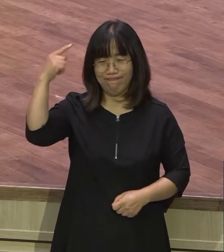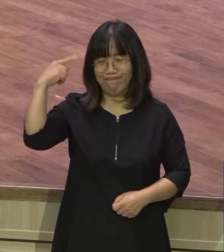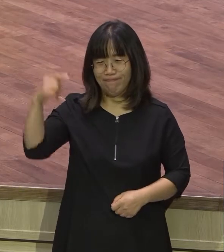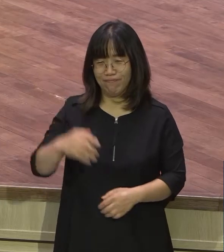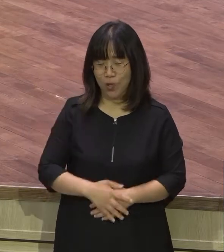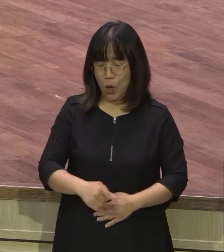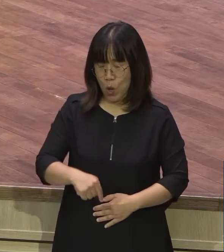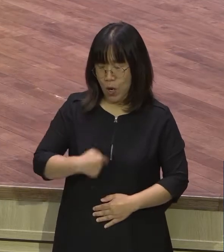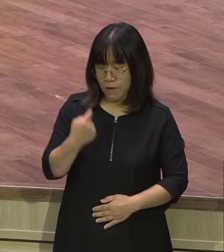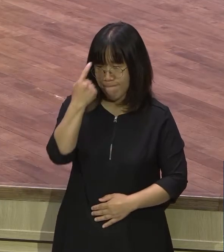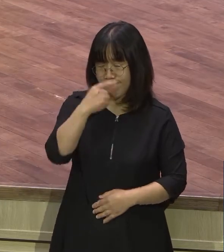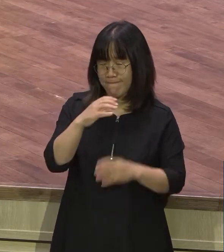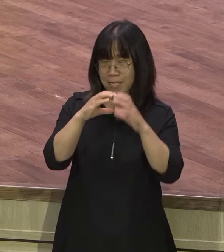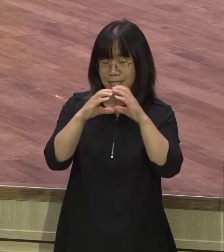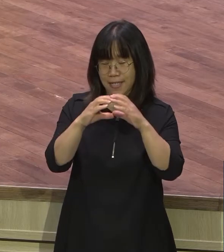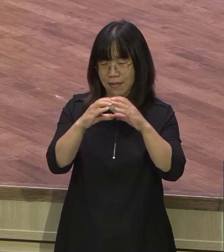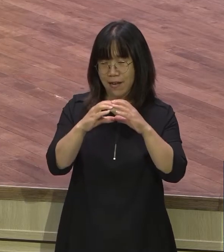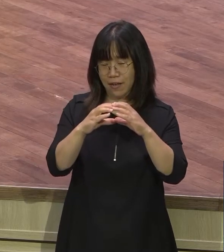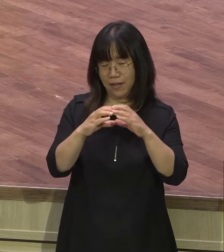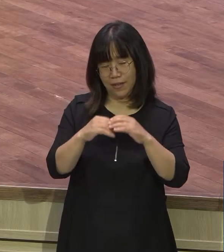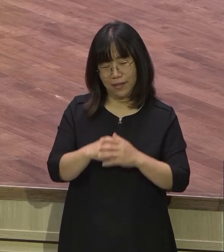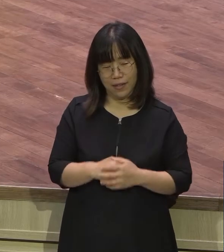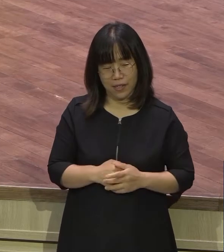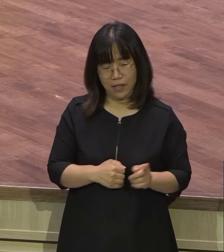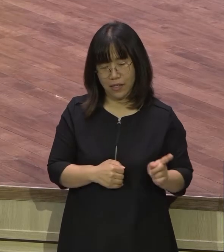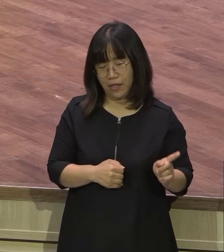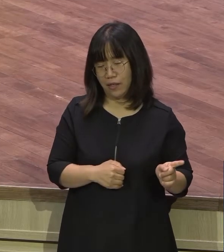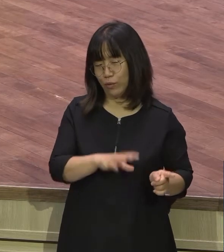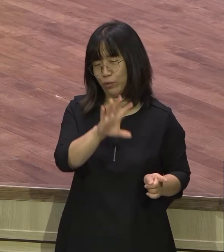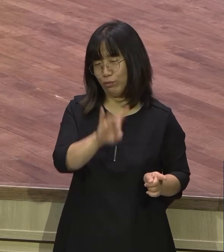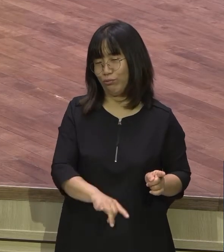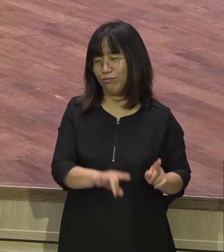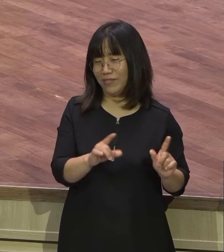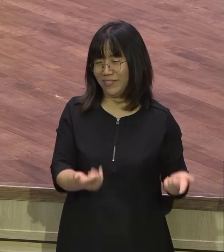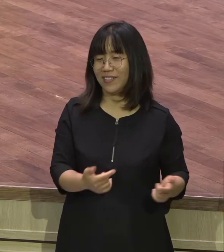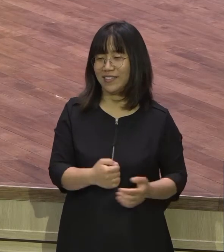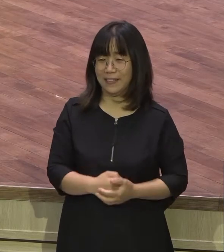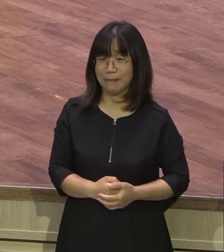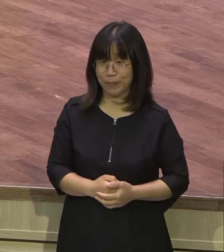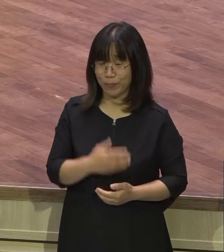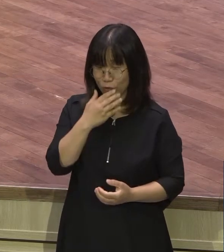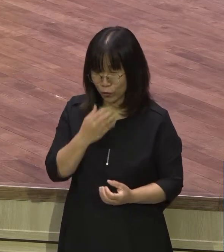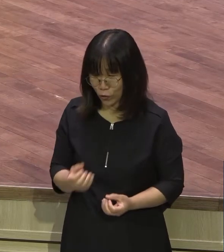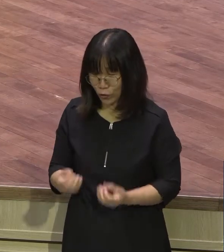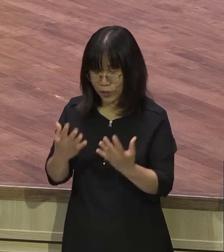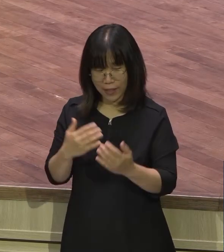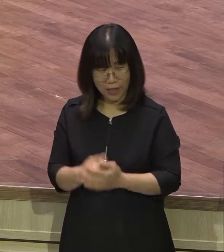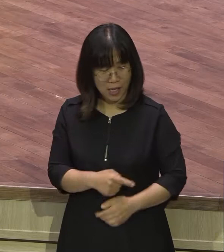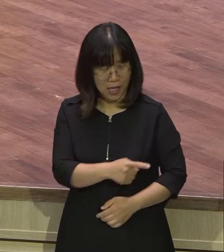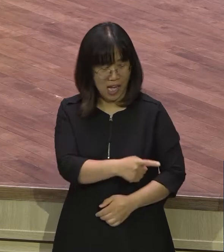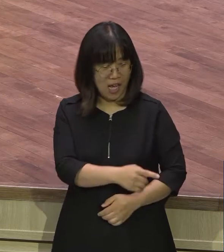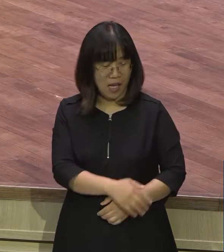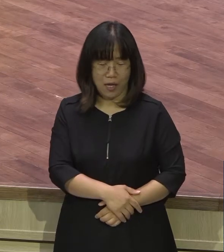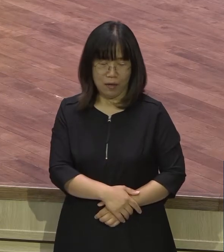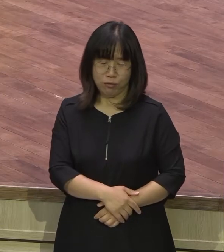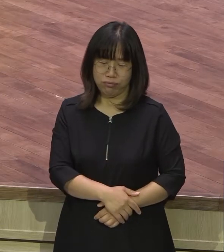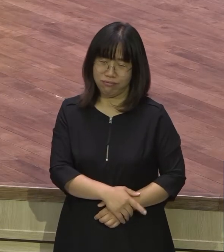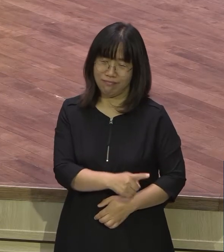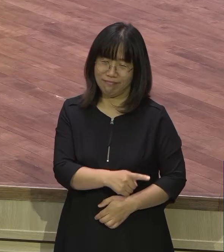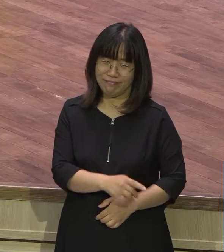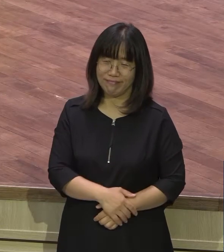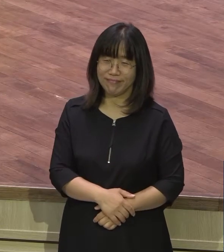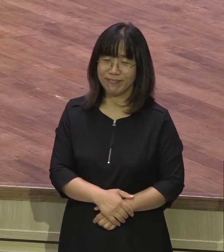심각하게 있다 그 축제에 안 어울리는 사람이죠 축제에 시발류 뿌리는 완전히 김세계 하는 거죠